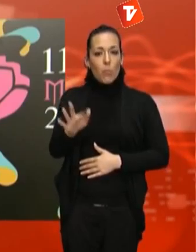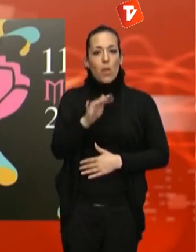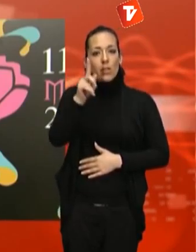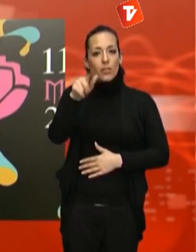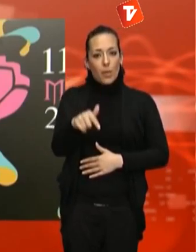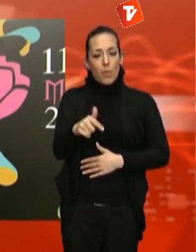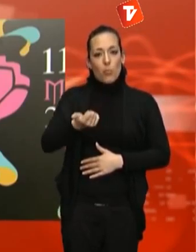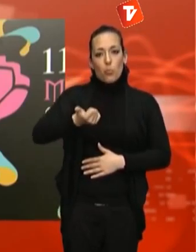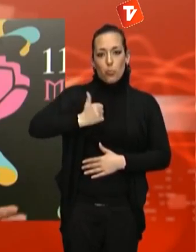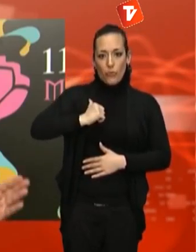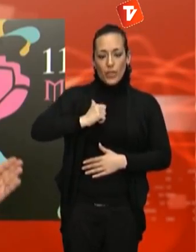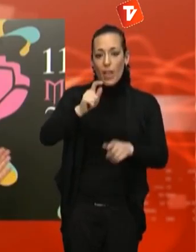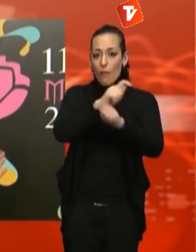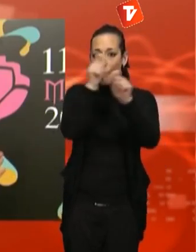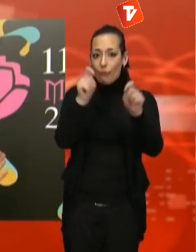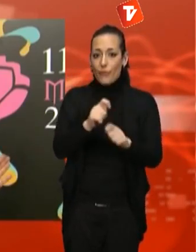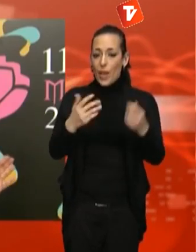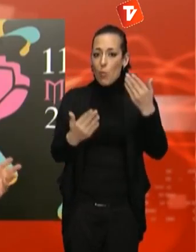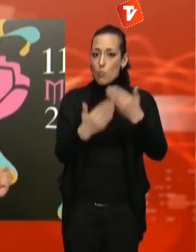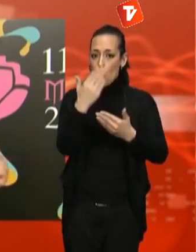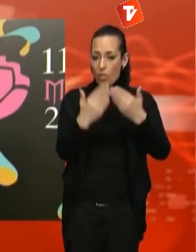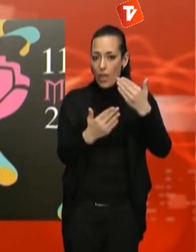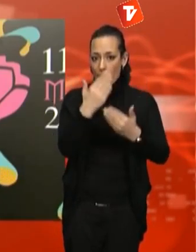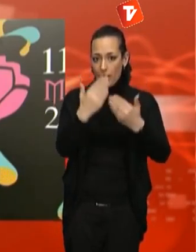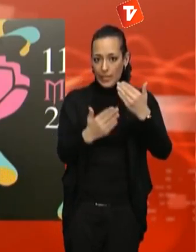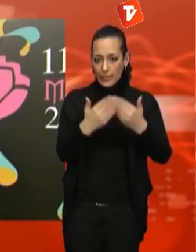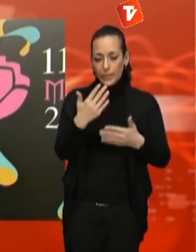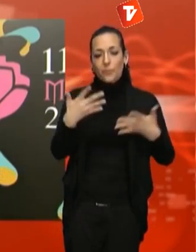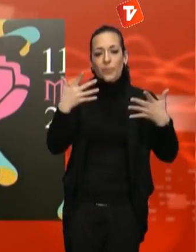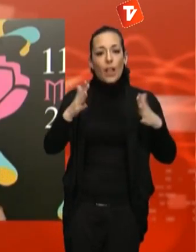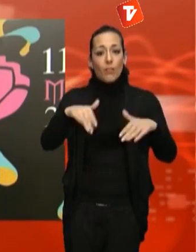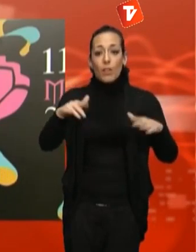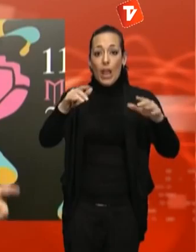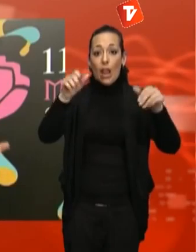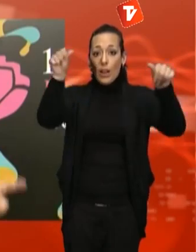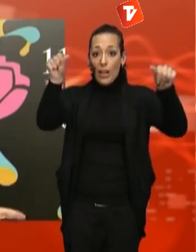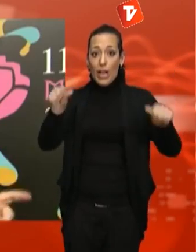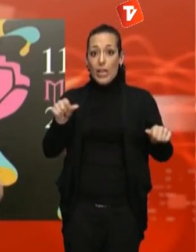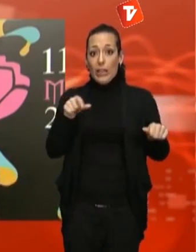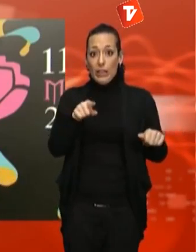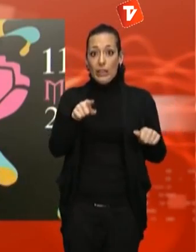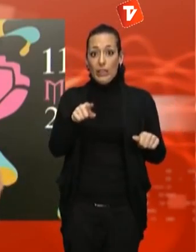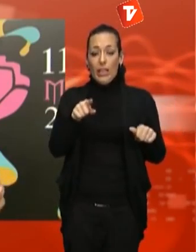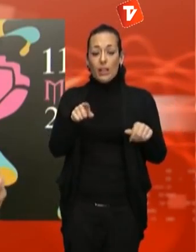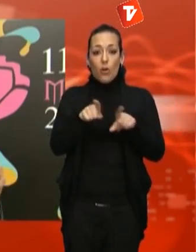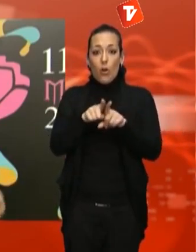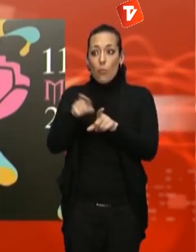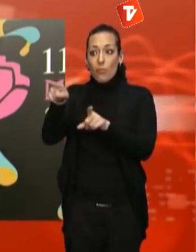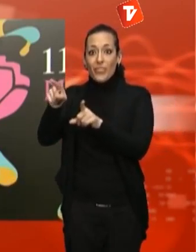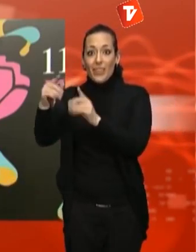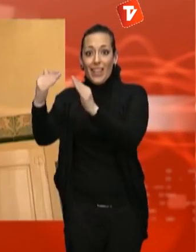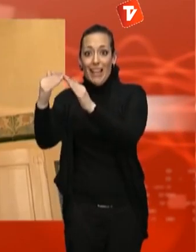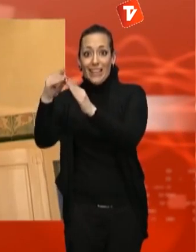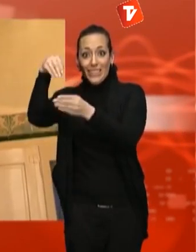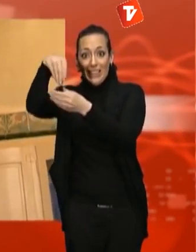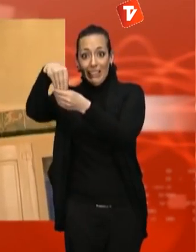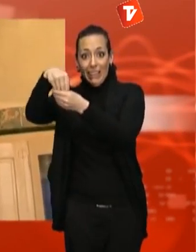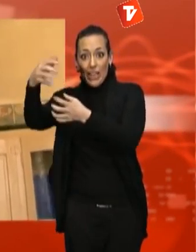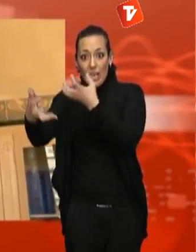la Casa Bauman i aquest cartell el que fa és recollir un element d'aquesta casa, en concret una rajola de la campana de la cuina.